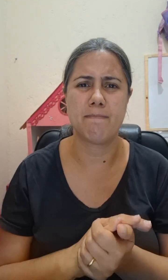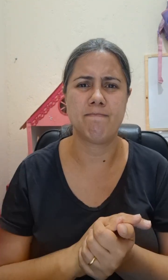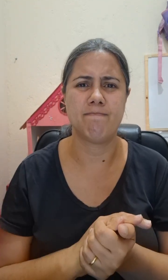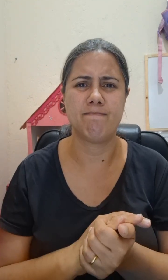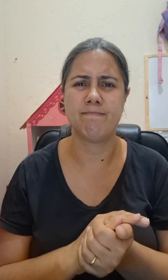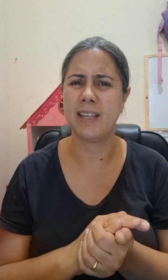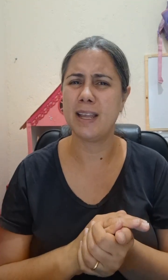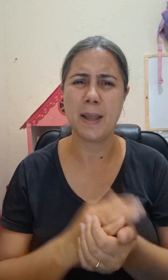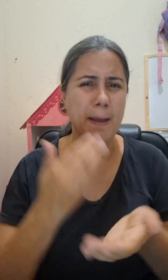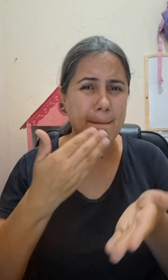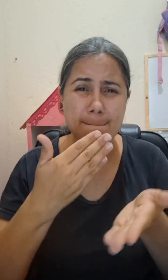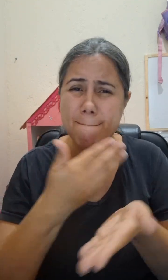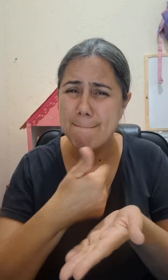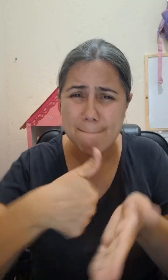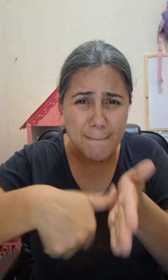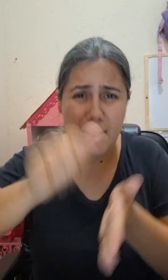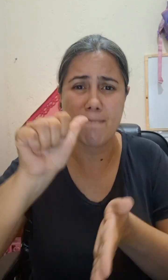a ideia